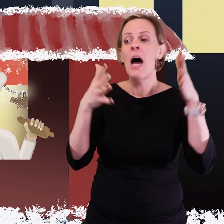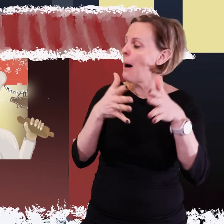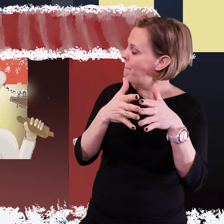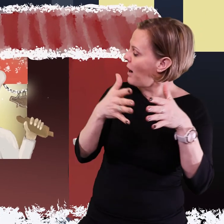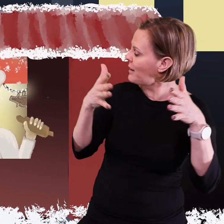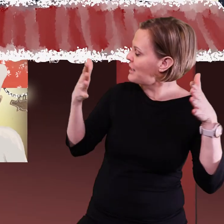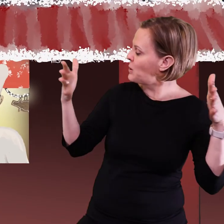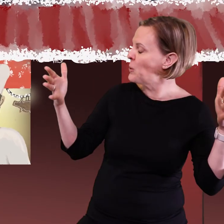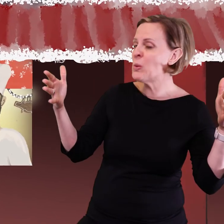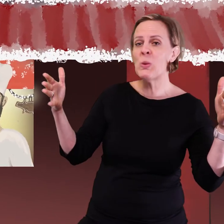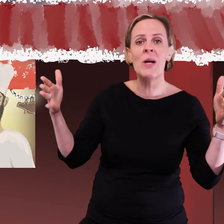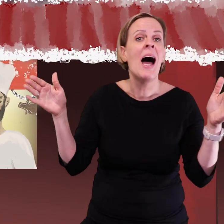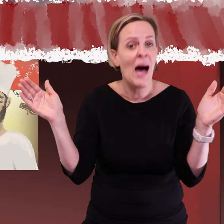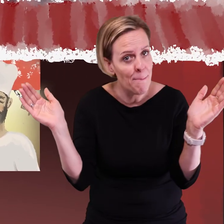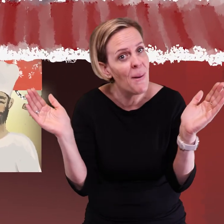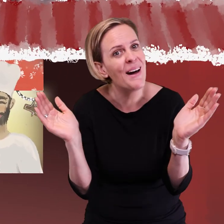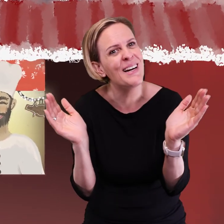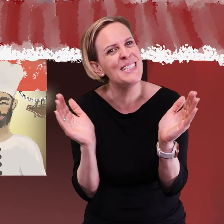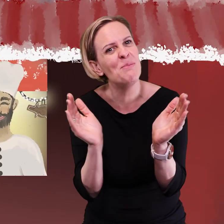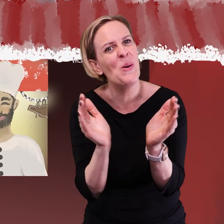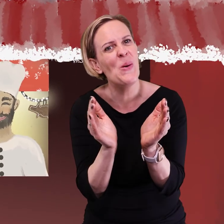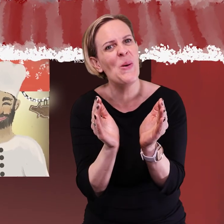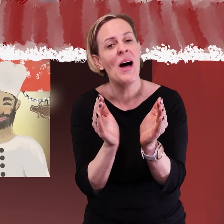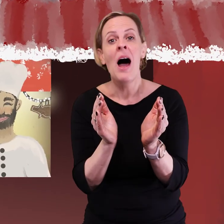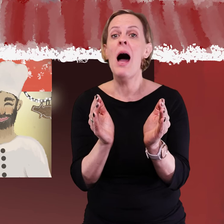Han bakar stora, han bakar små.